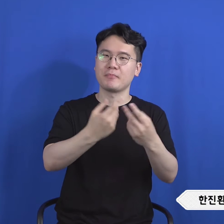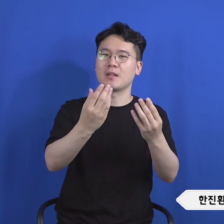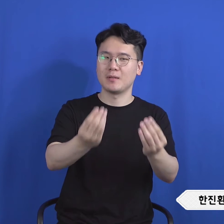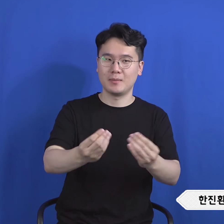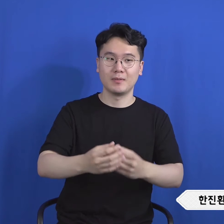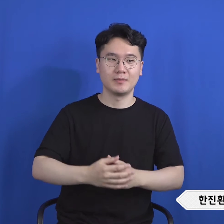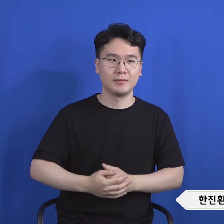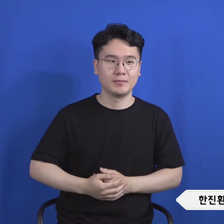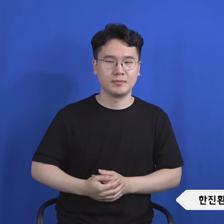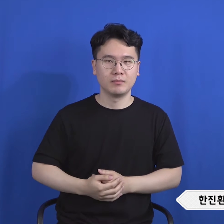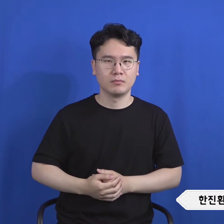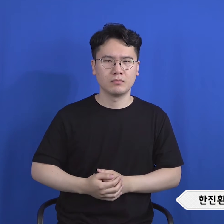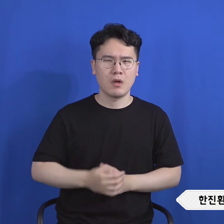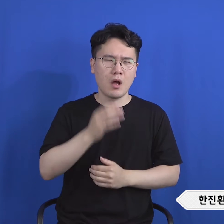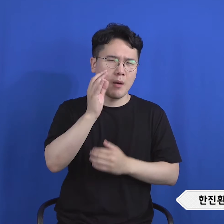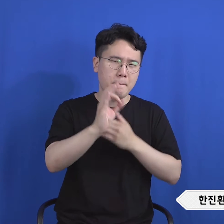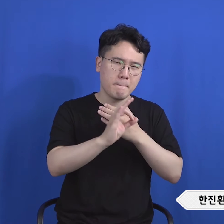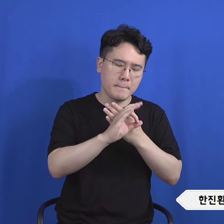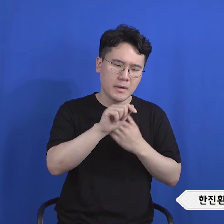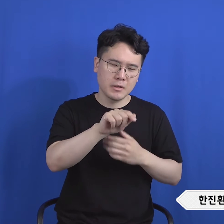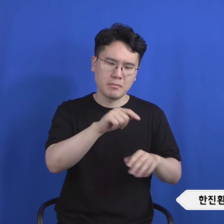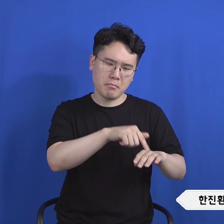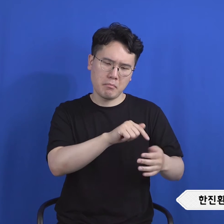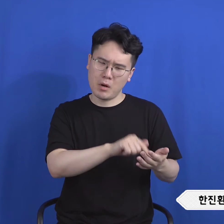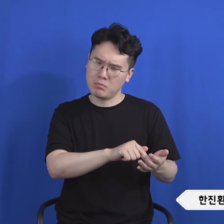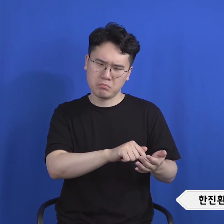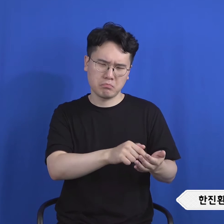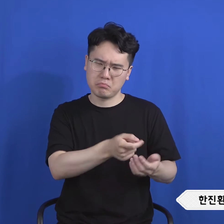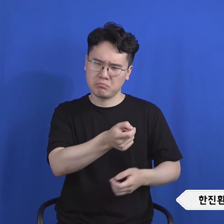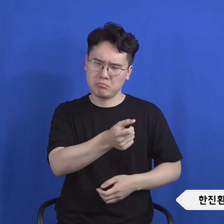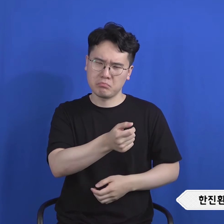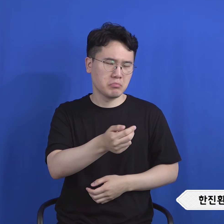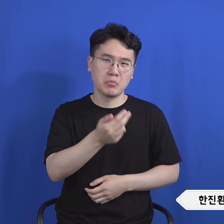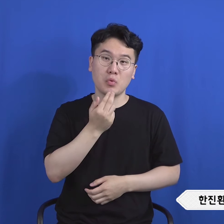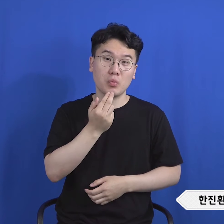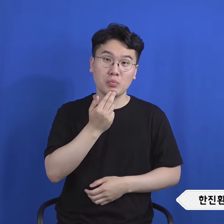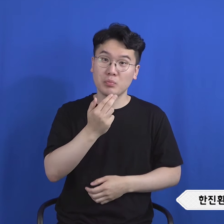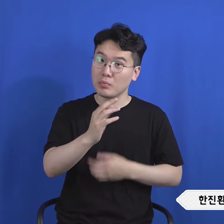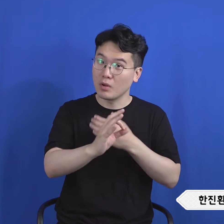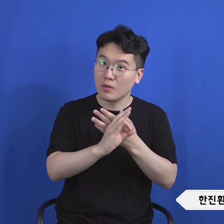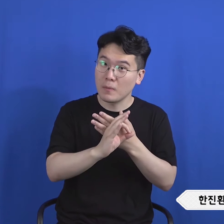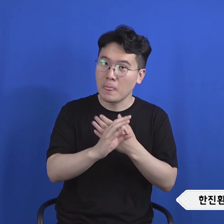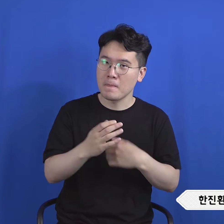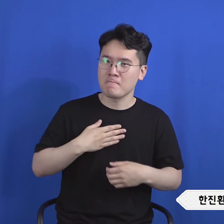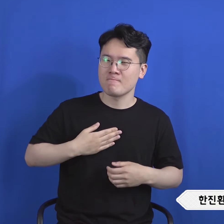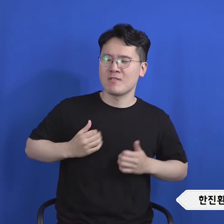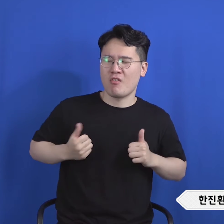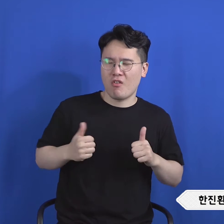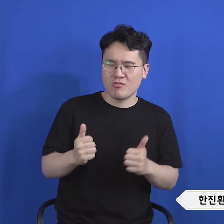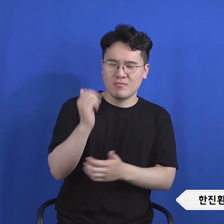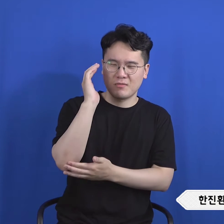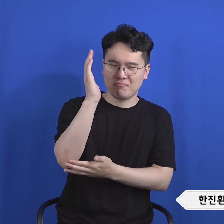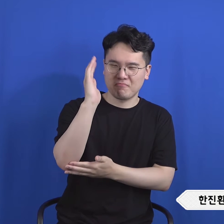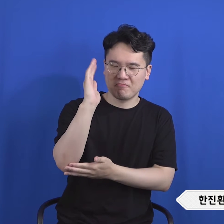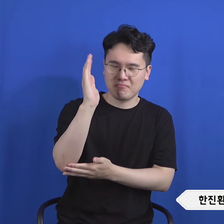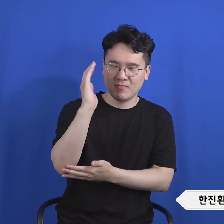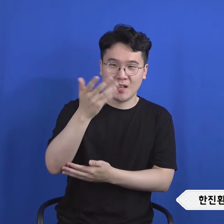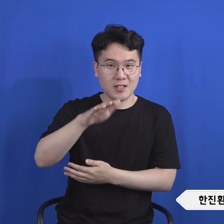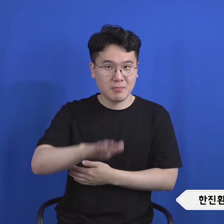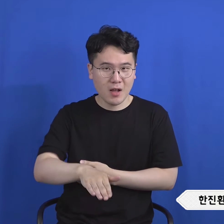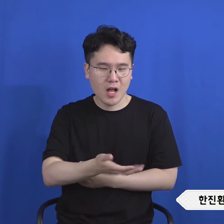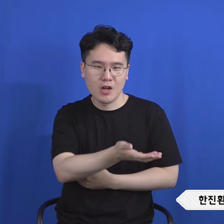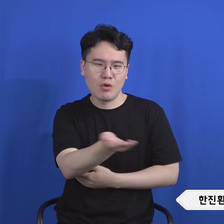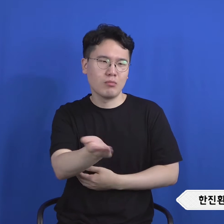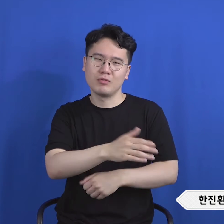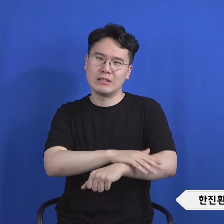만약에 그런 마음이 별로 없다면 저는 쎄빠지게 설교했지만 여러분은 별로 이해를